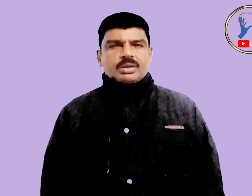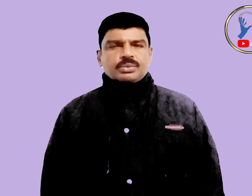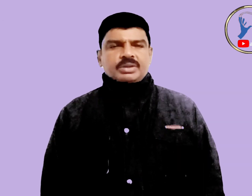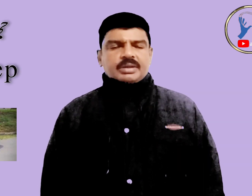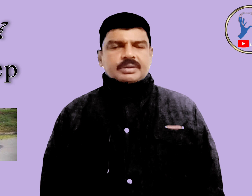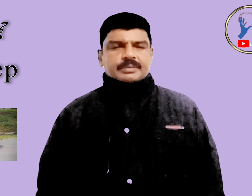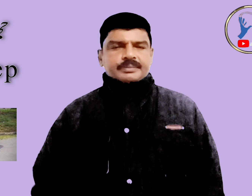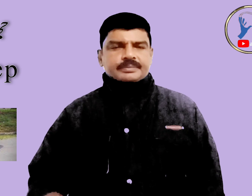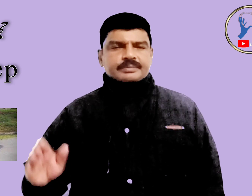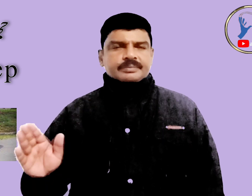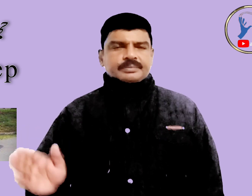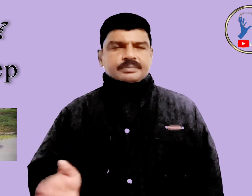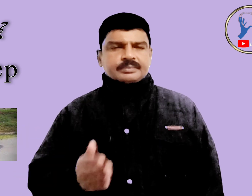झाड़ू देना,